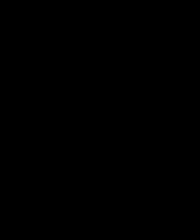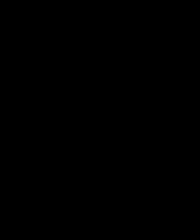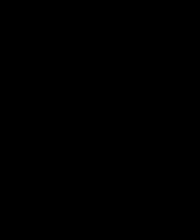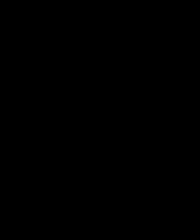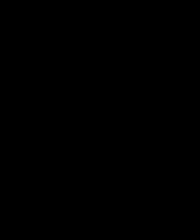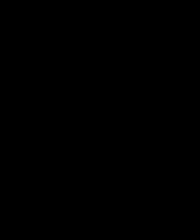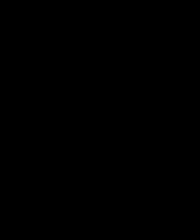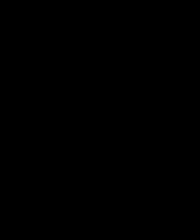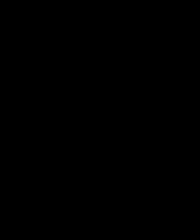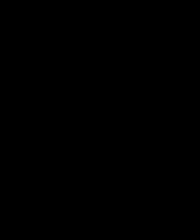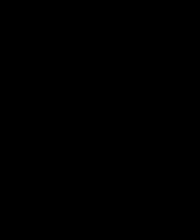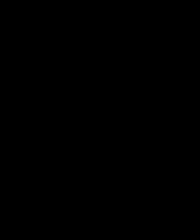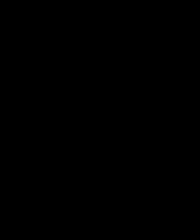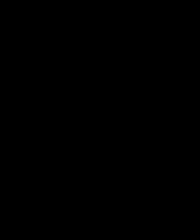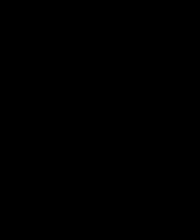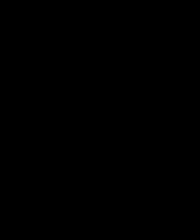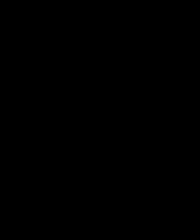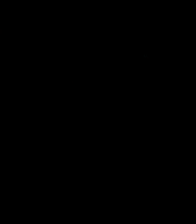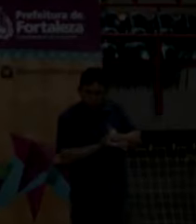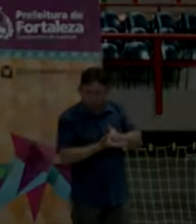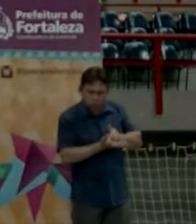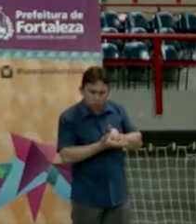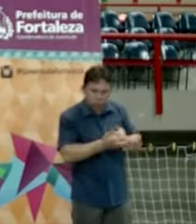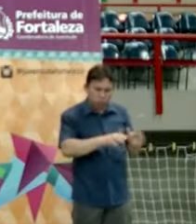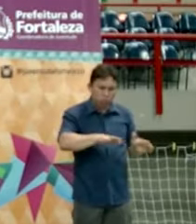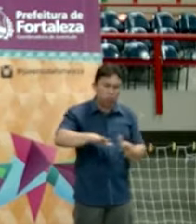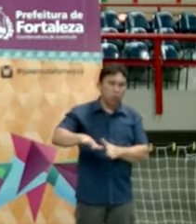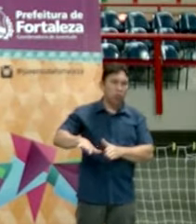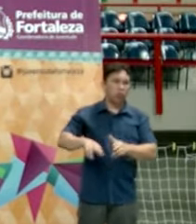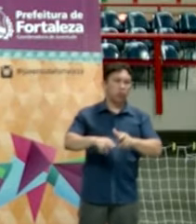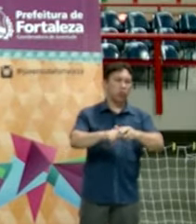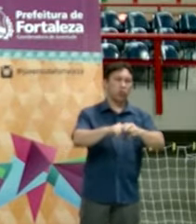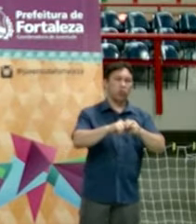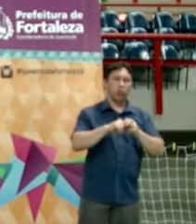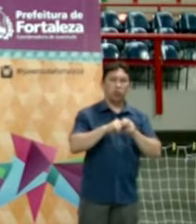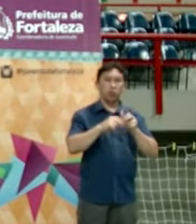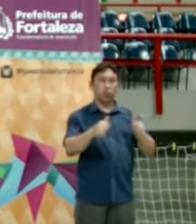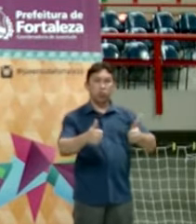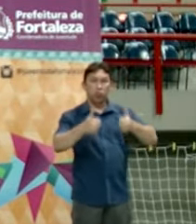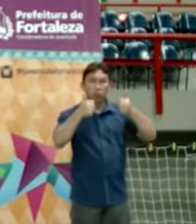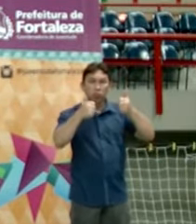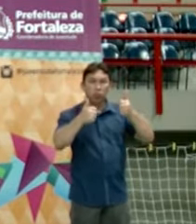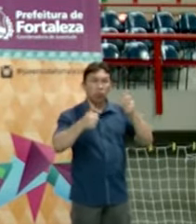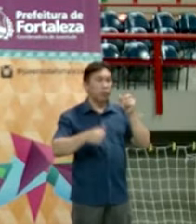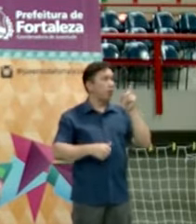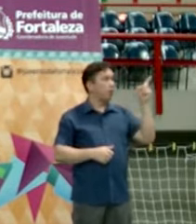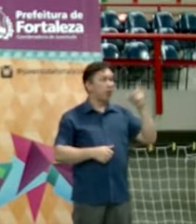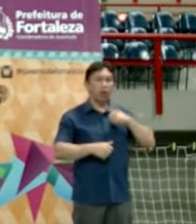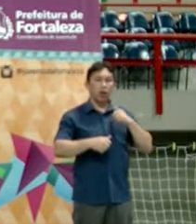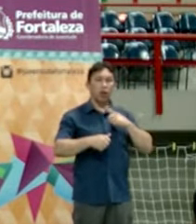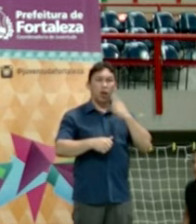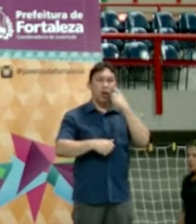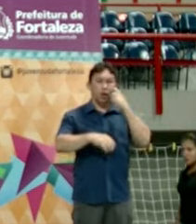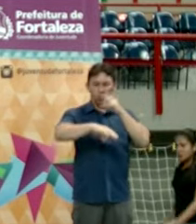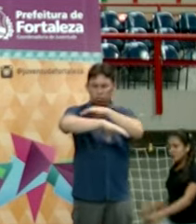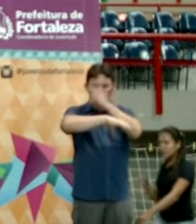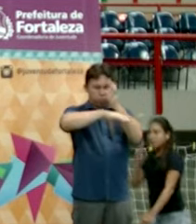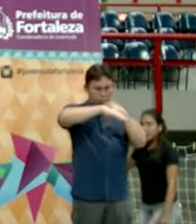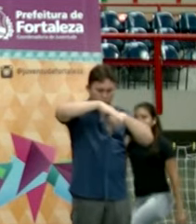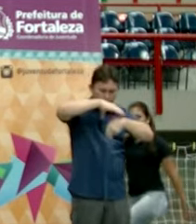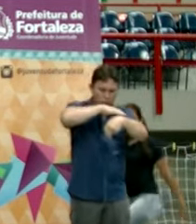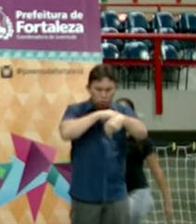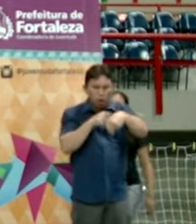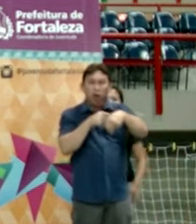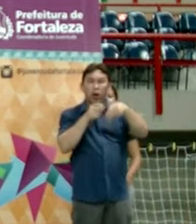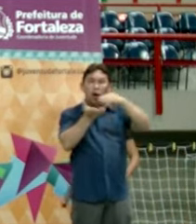mundo fora da caverna menos real. Pronto. Essa alegoria da caverna, ela é interessantíssima para a gente poder,